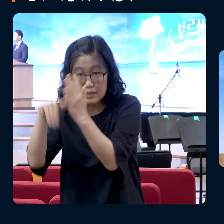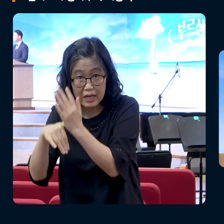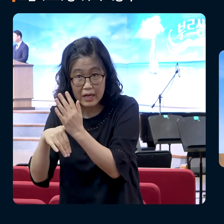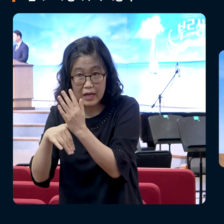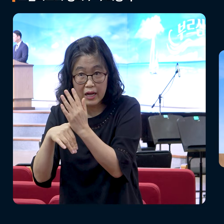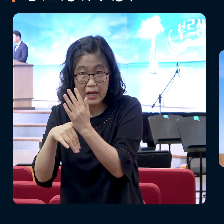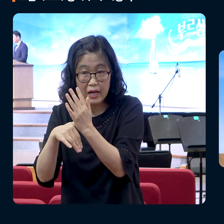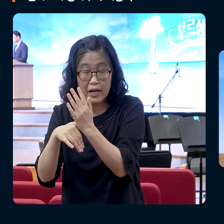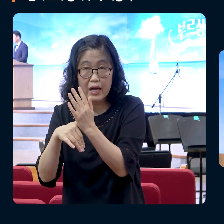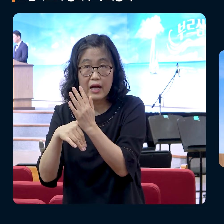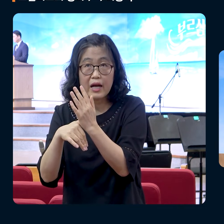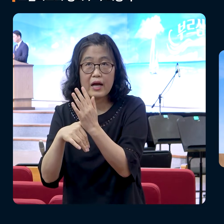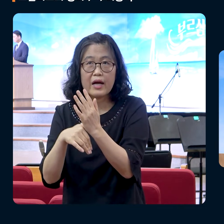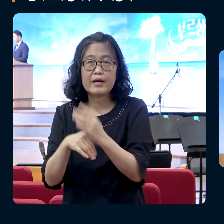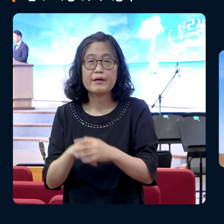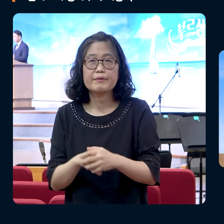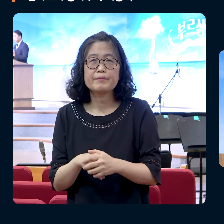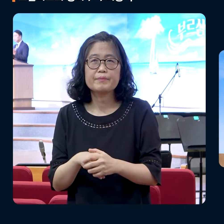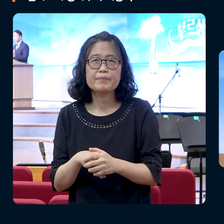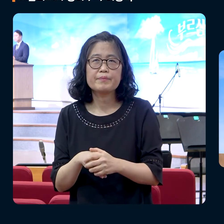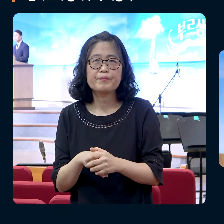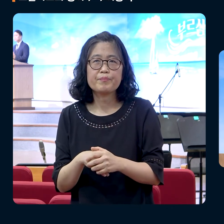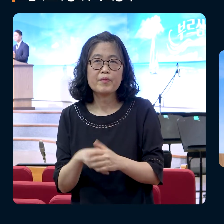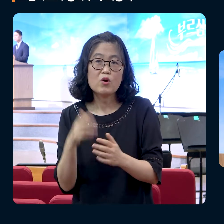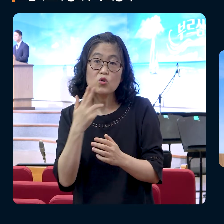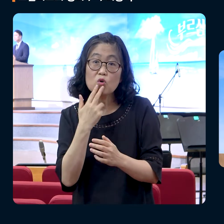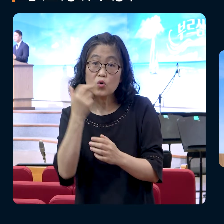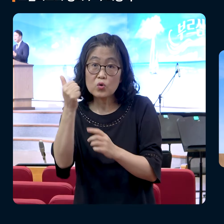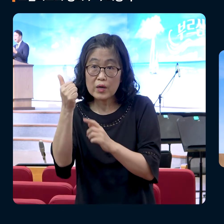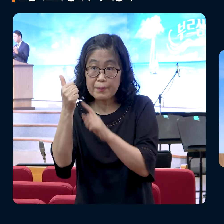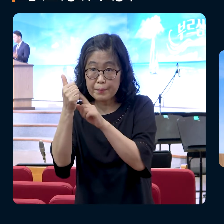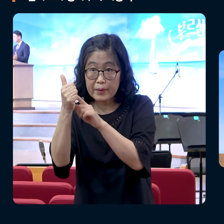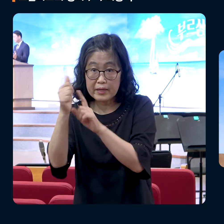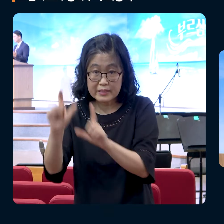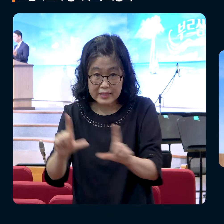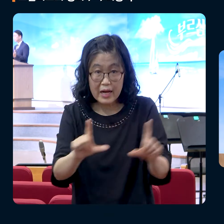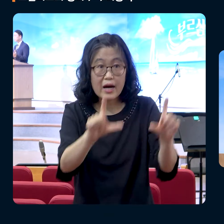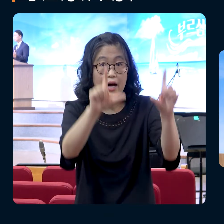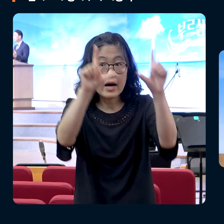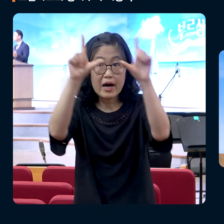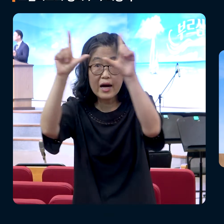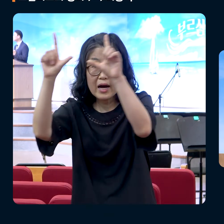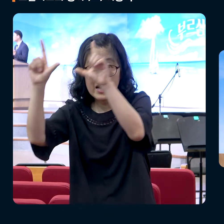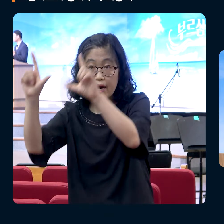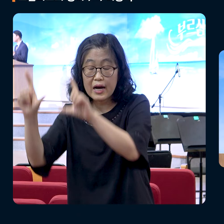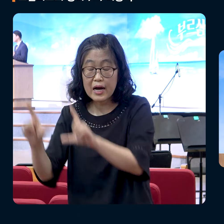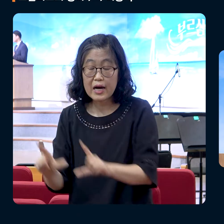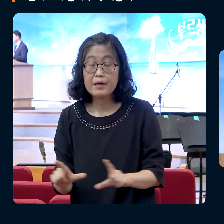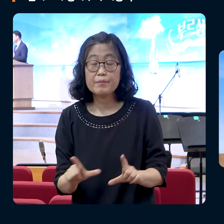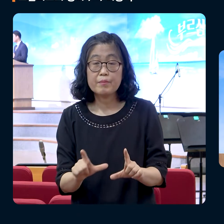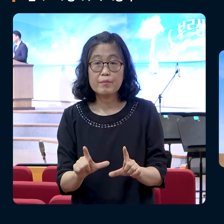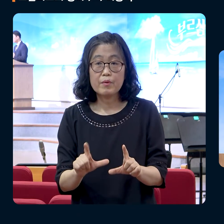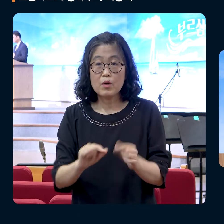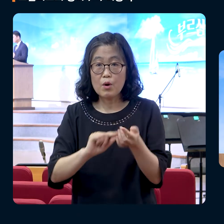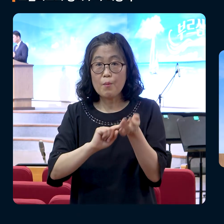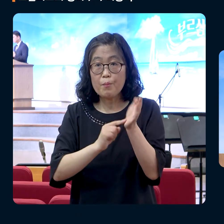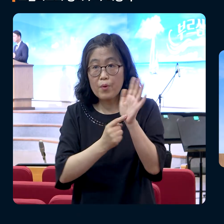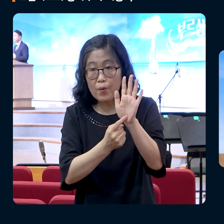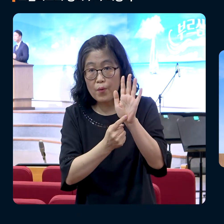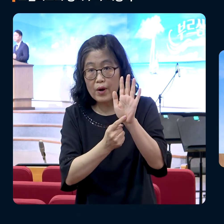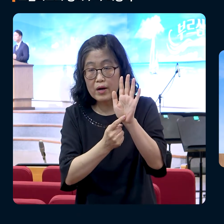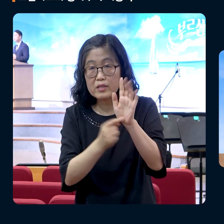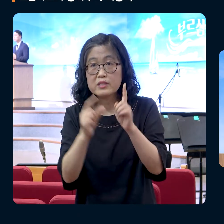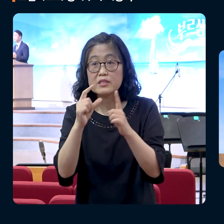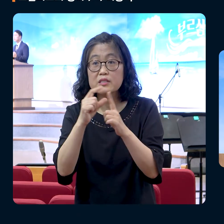때를 표현하는 사건들이 나옵니다. 그런데 요셉의 삶을 한마디로 표현하는 공통적인 단어가 등장합니다.